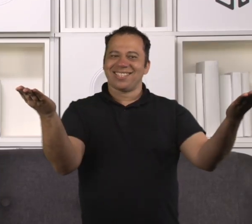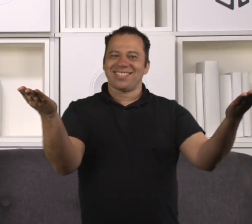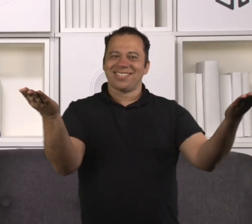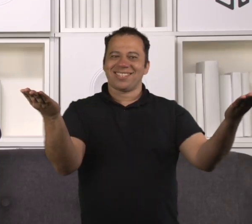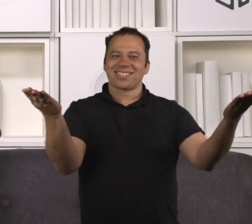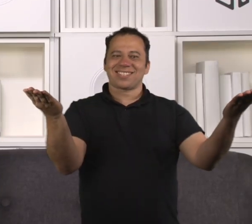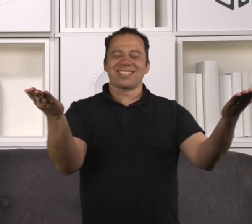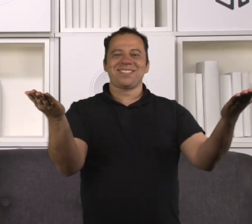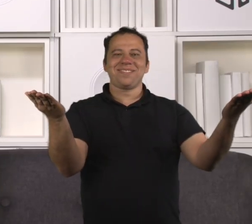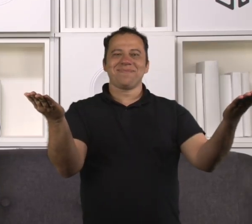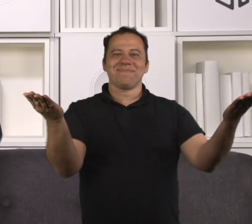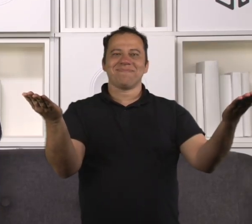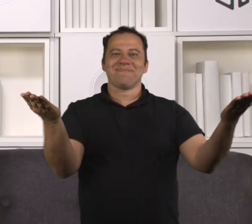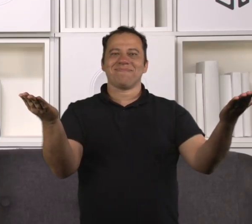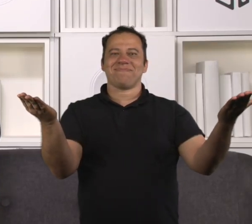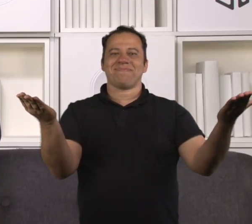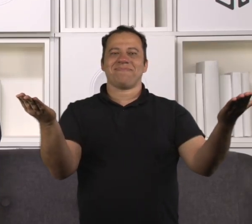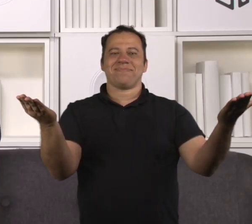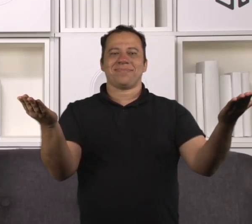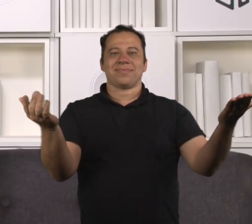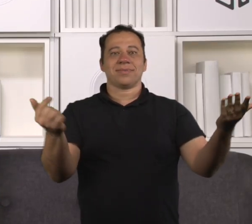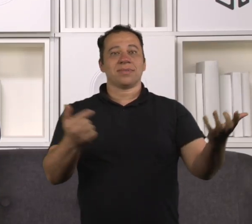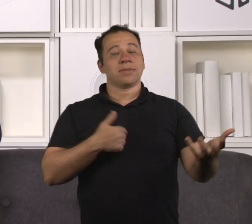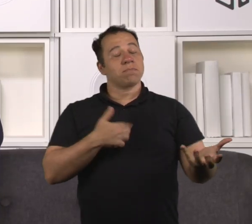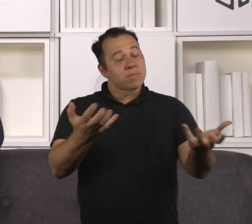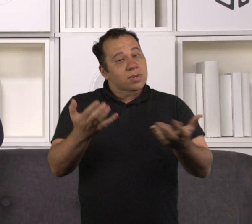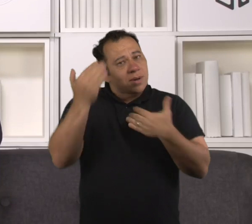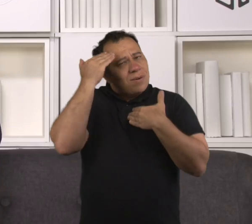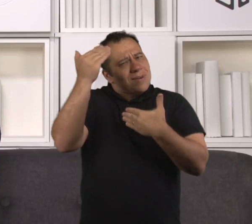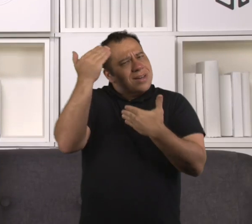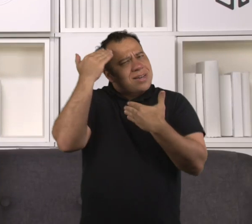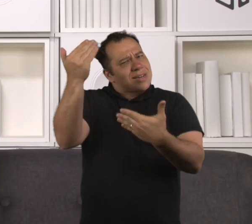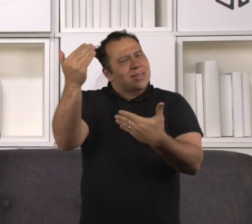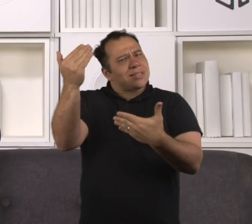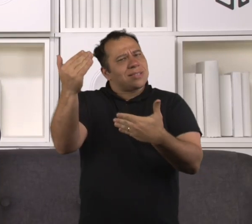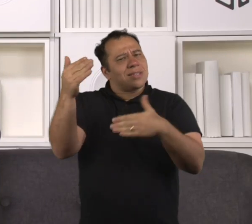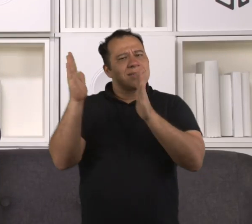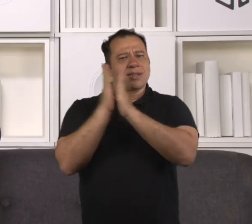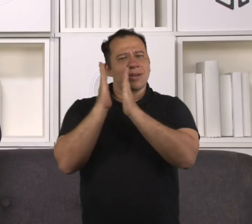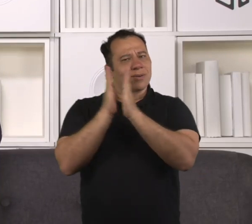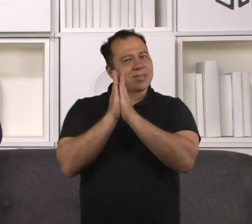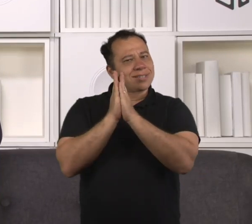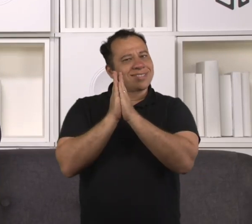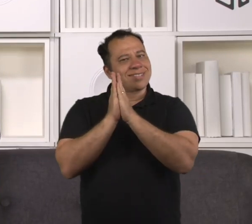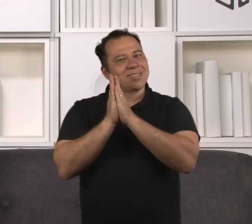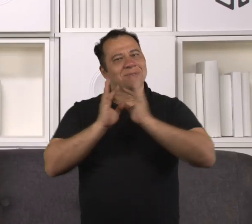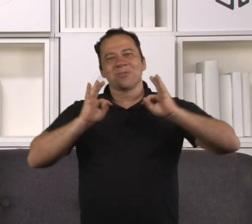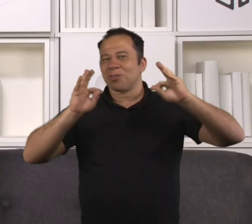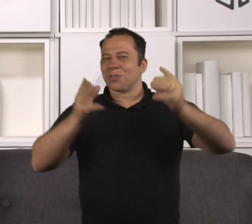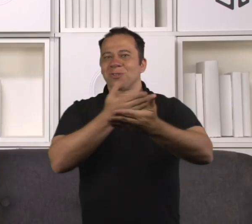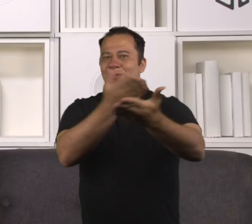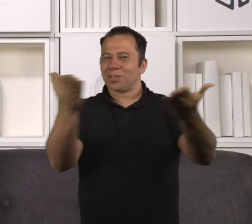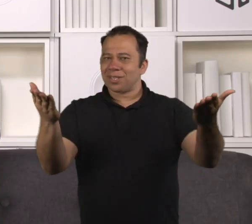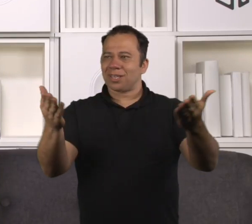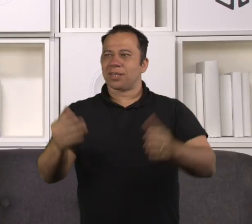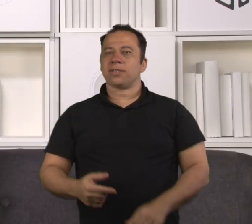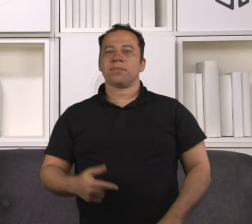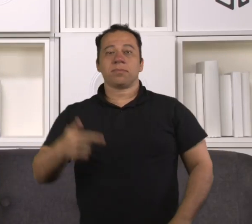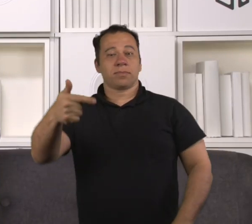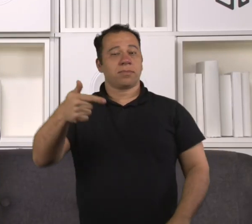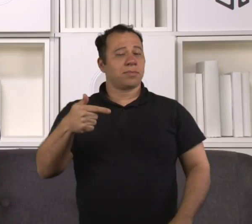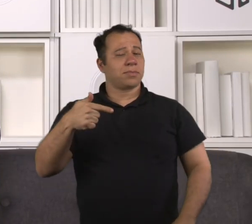Eu quero agradecer as orações, a companhia de vocês. Semana passada